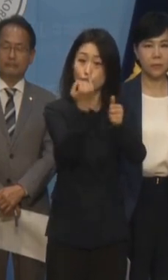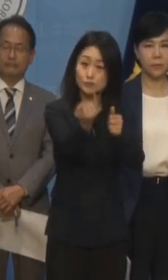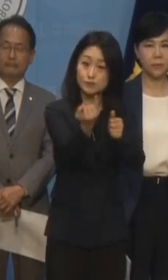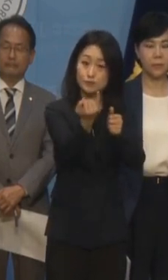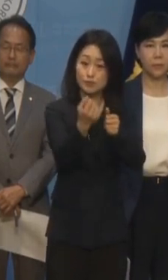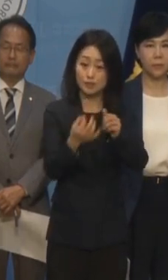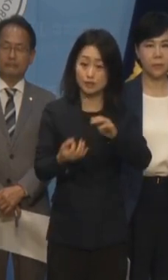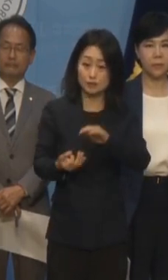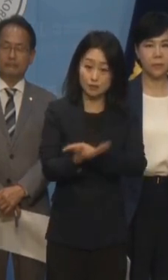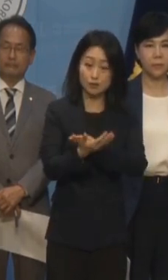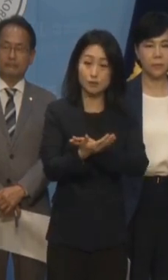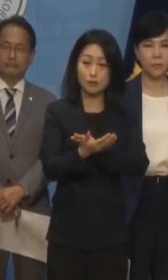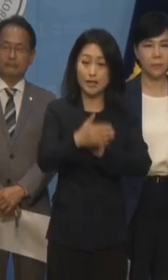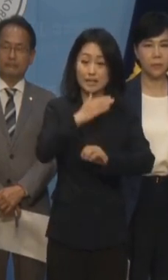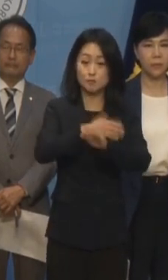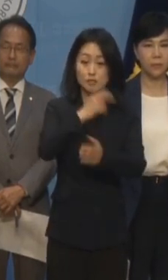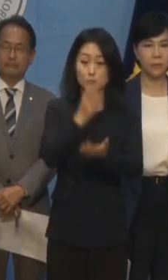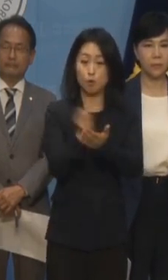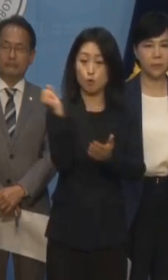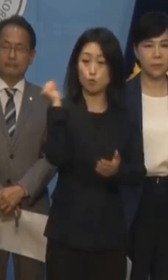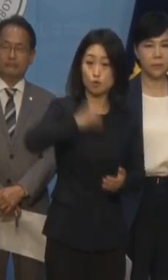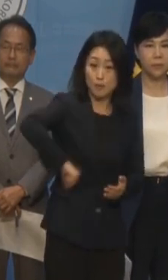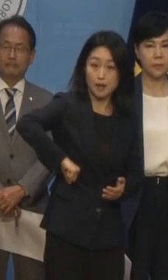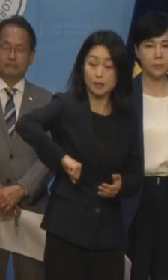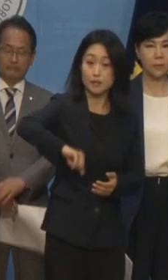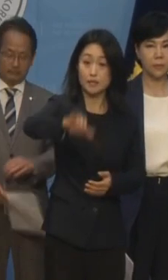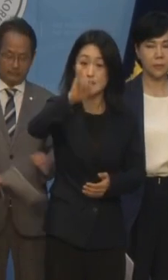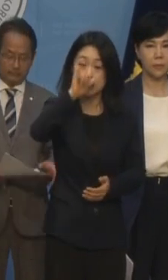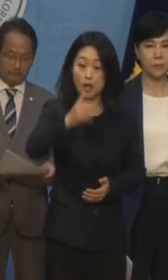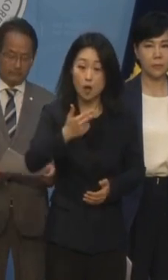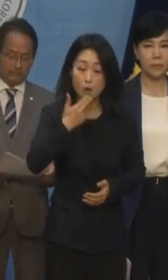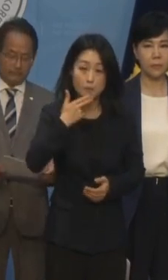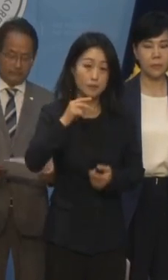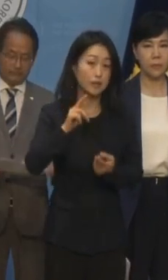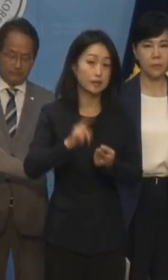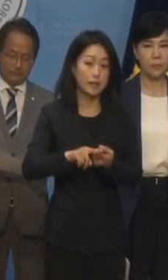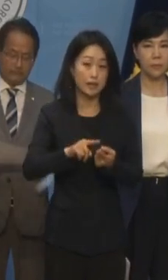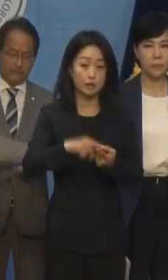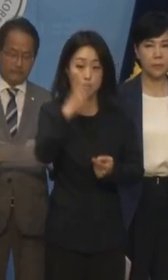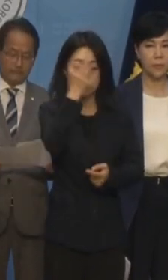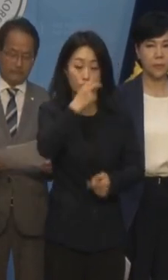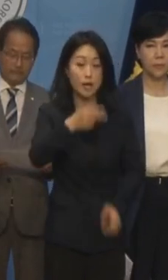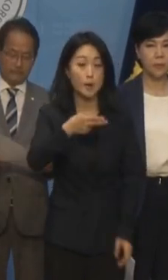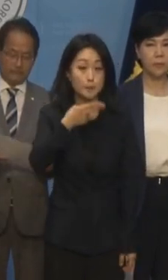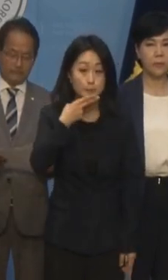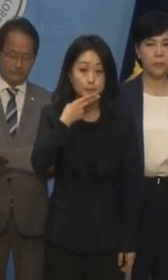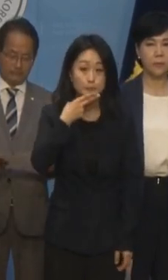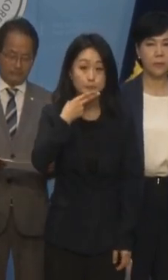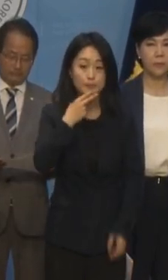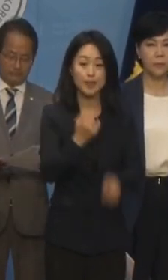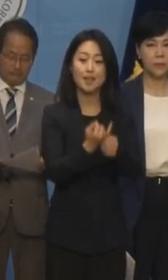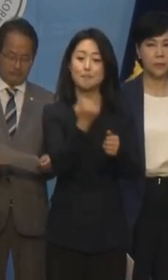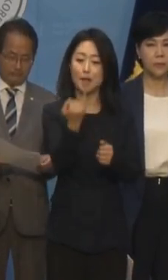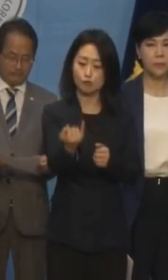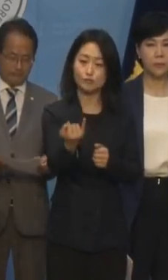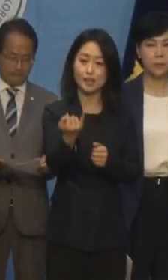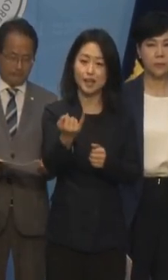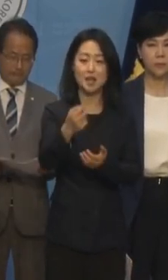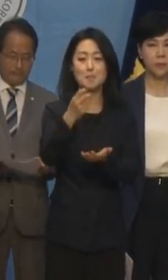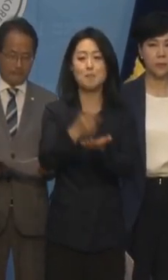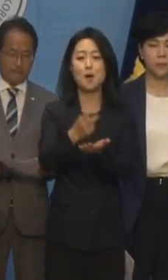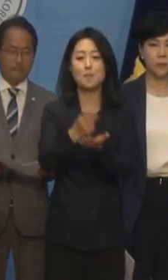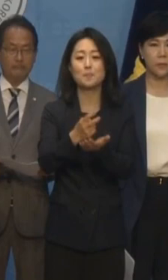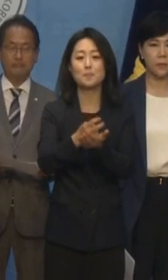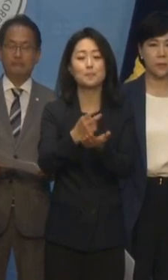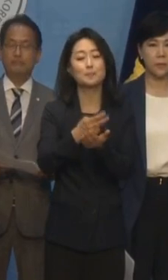여사의 청탁금지법 위반 여부에 대한 어떠한 사실관계 규명도 없이 단지 배우자에 대한 제재